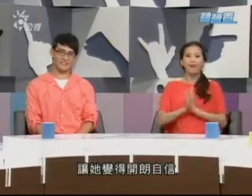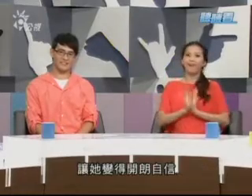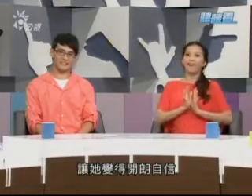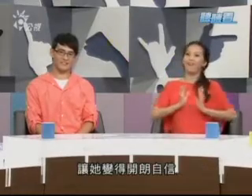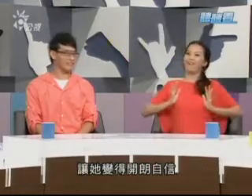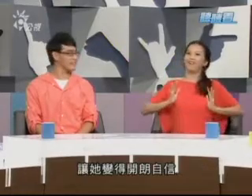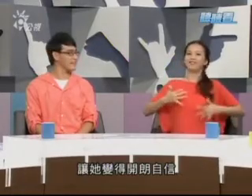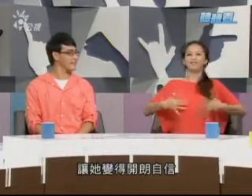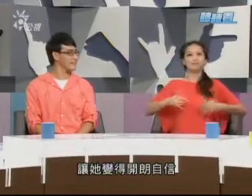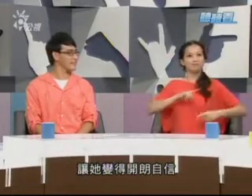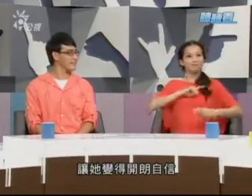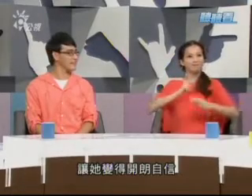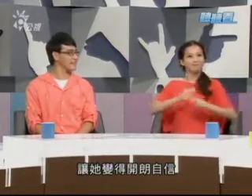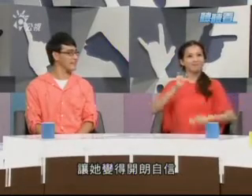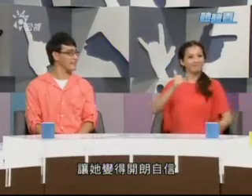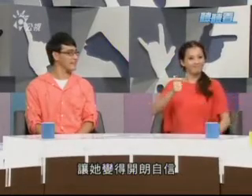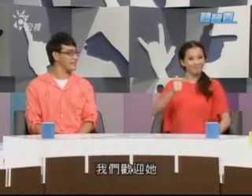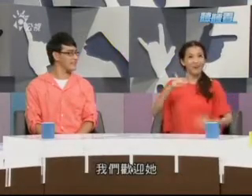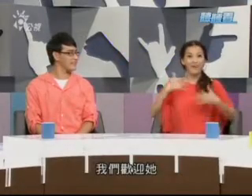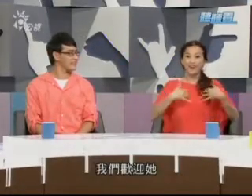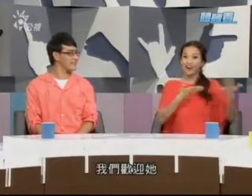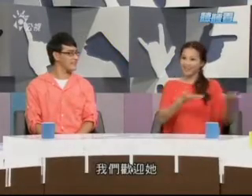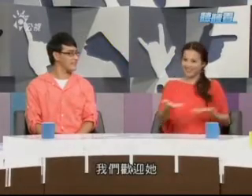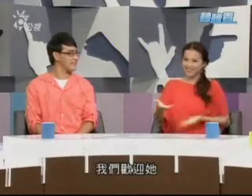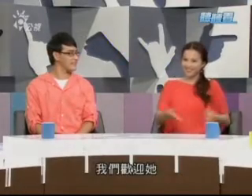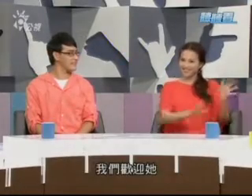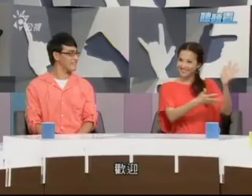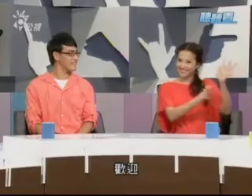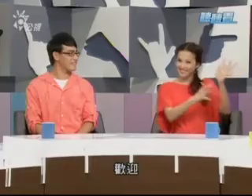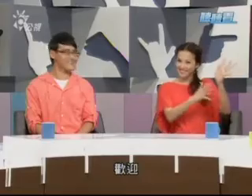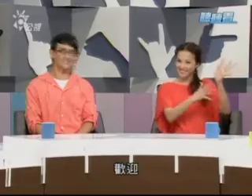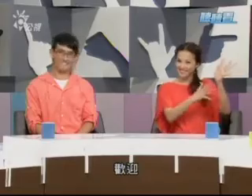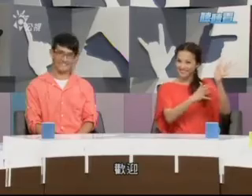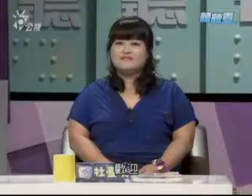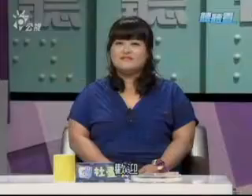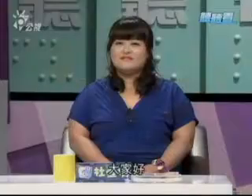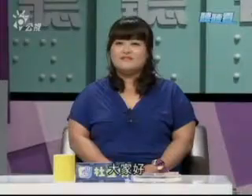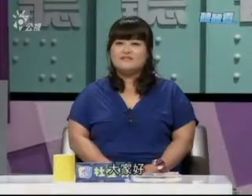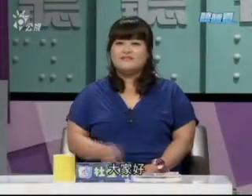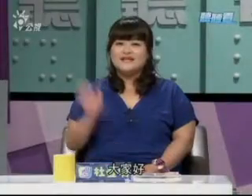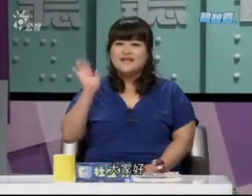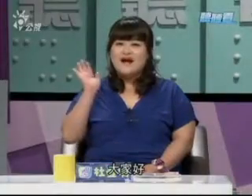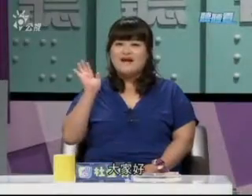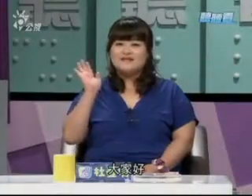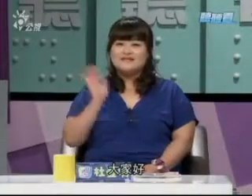让他变得开朗自信。我们欢迎他，欢迎。 大家好。